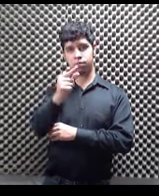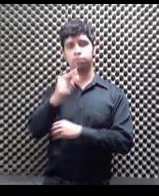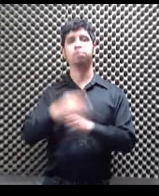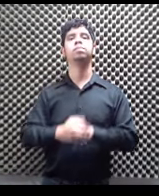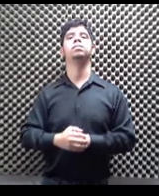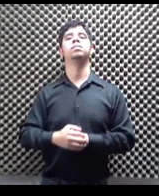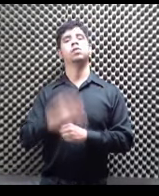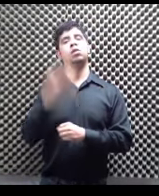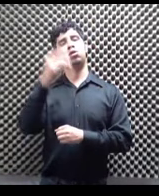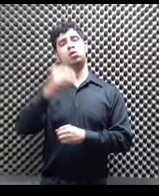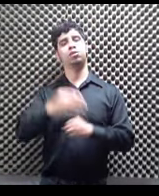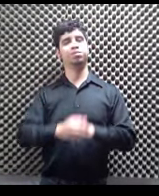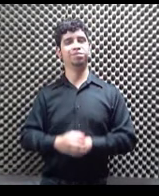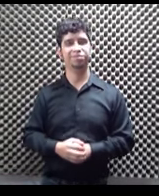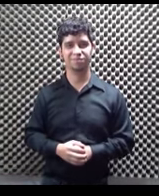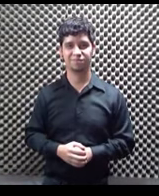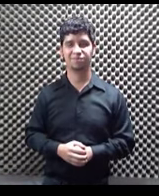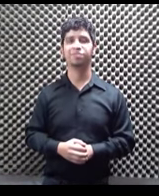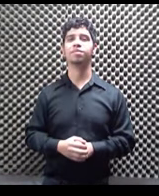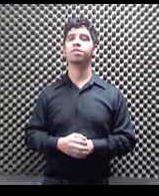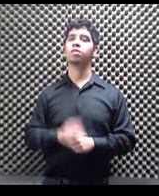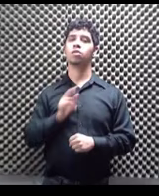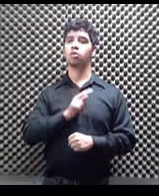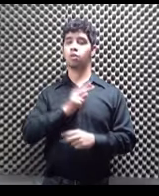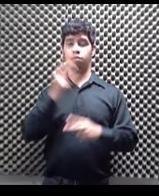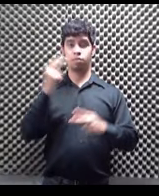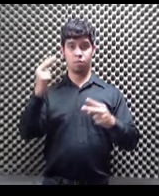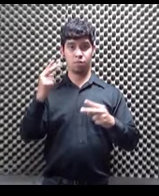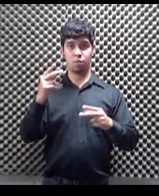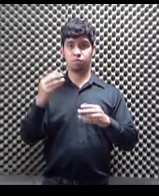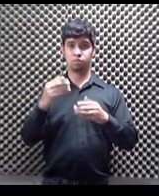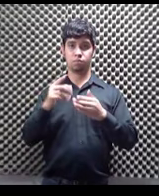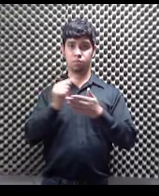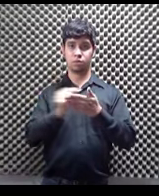prpop.org. ¡Qué bonito te quedó! Nosotros nos vemos el próximo